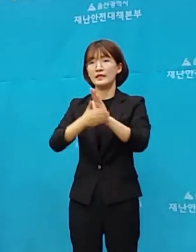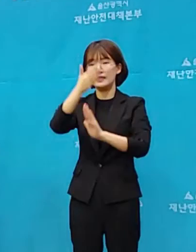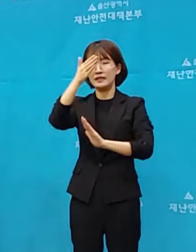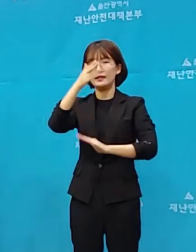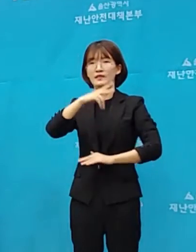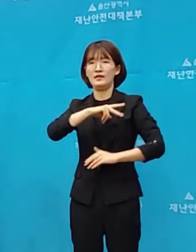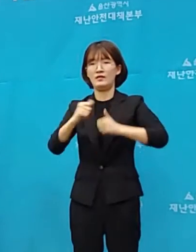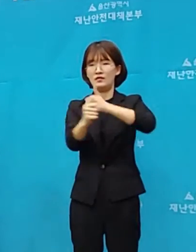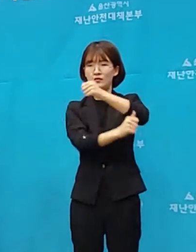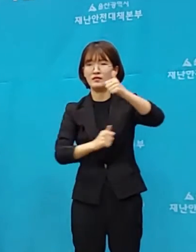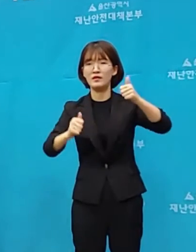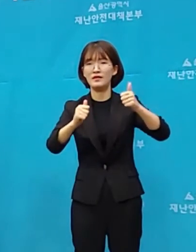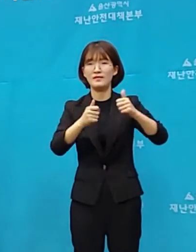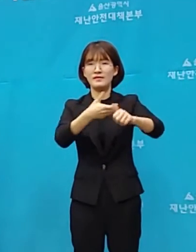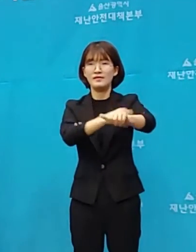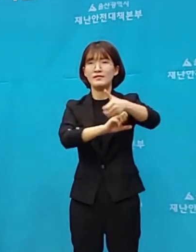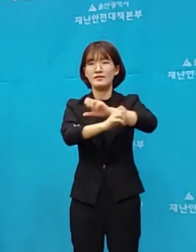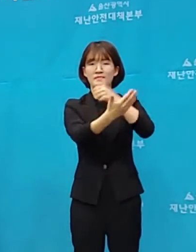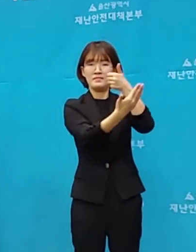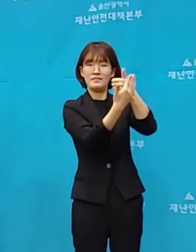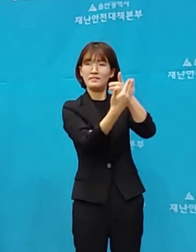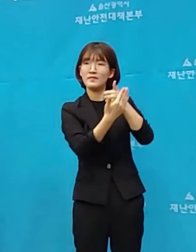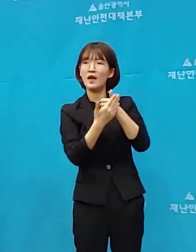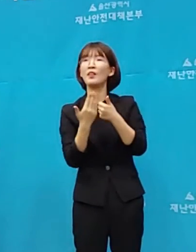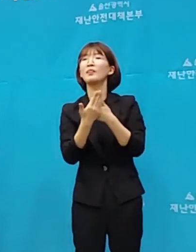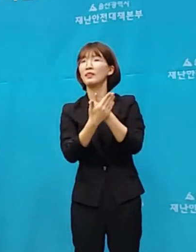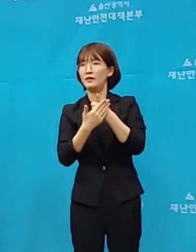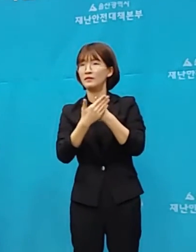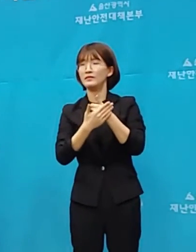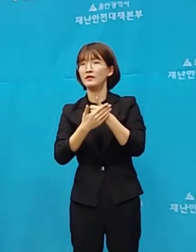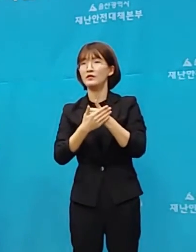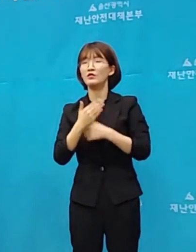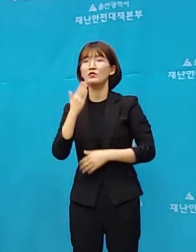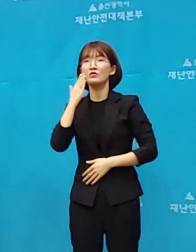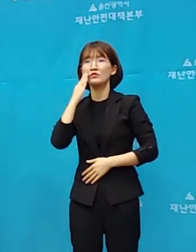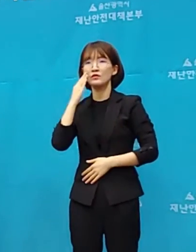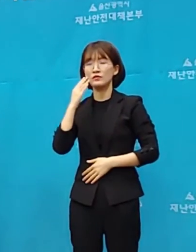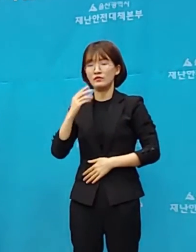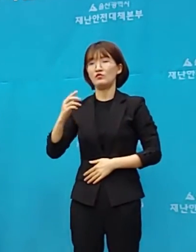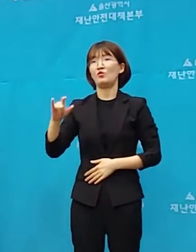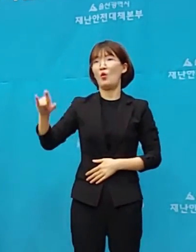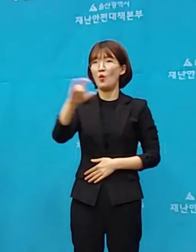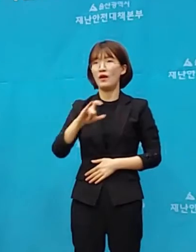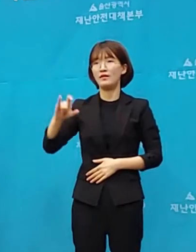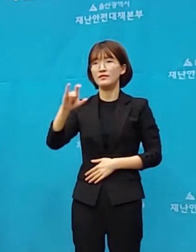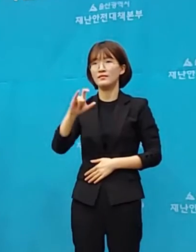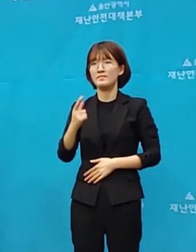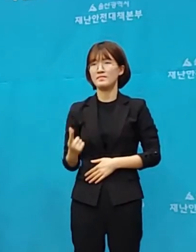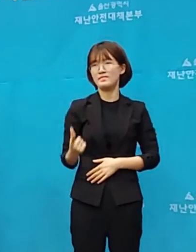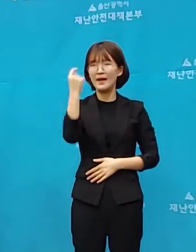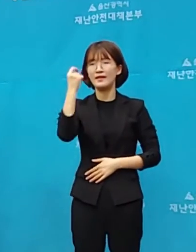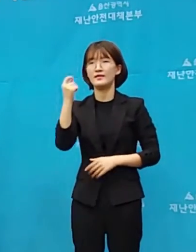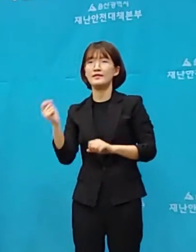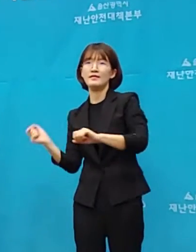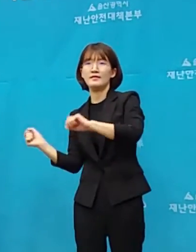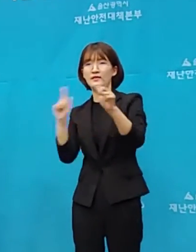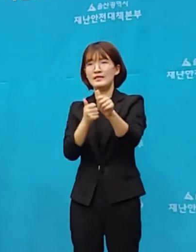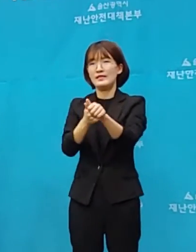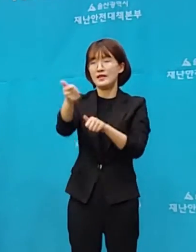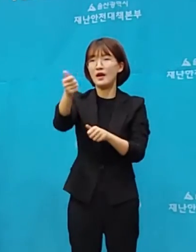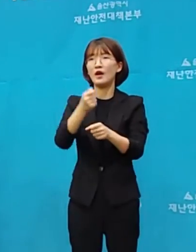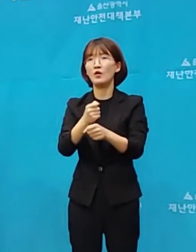시의회의 적극적인 협조하에 코로나19를 조기에 극복하고